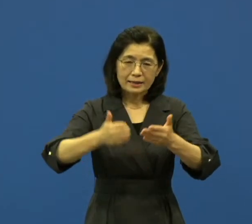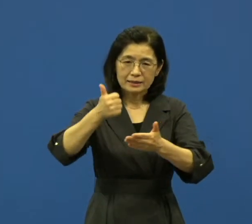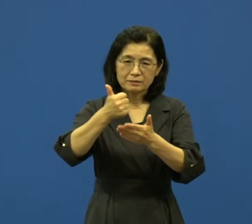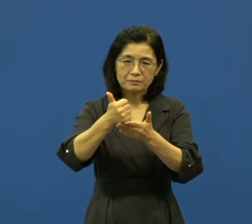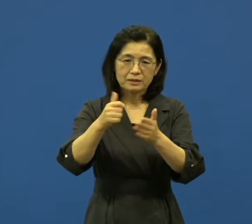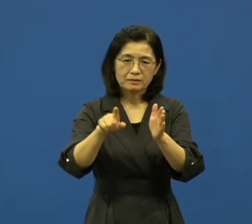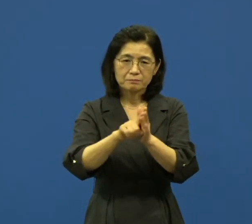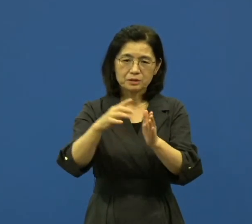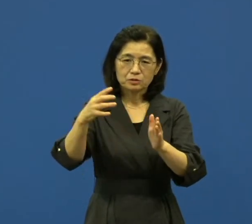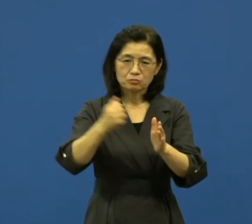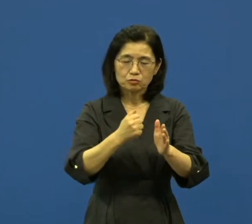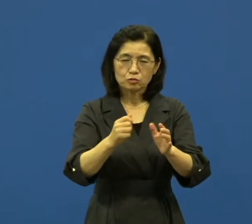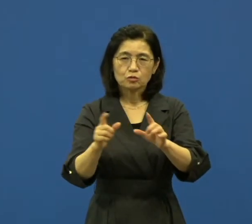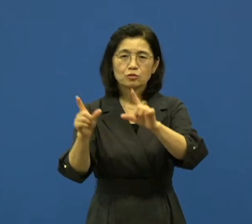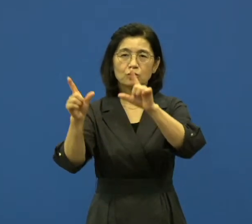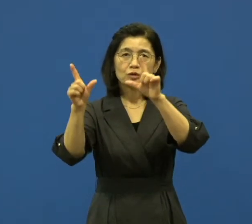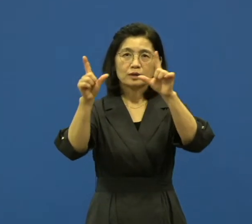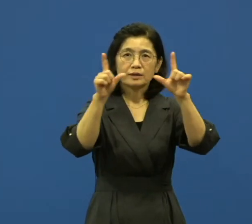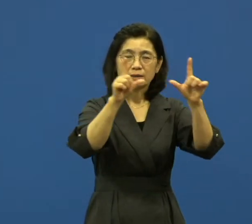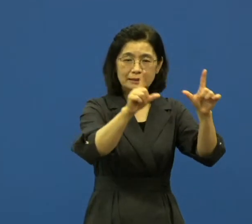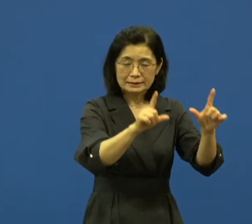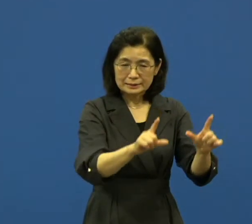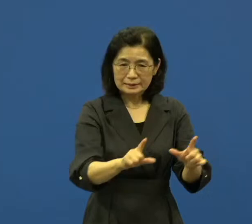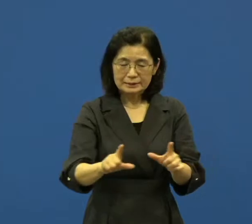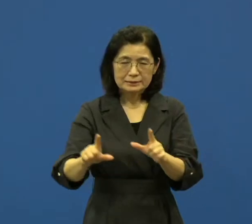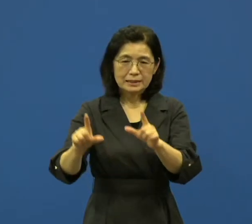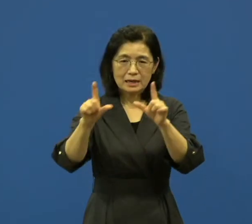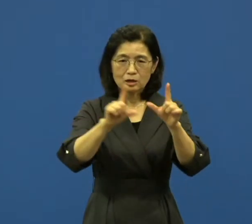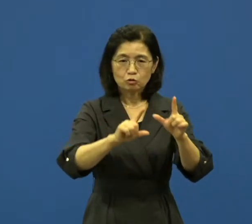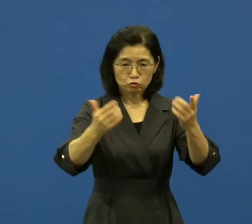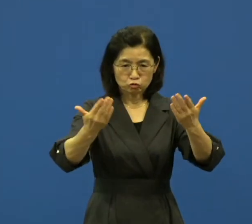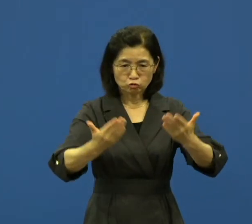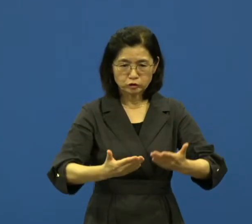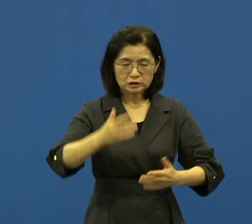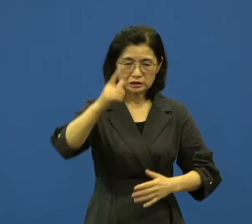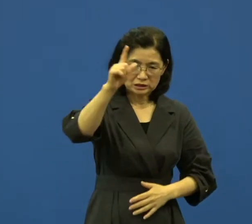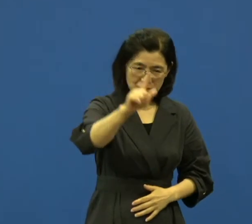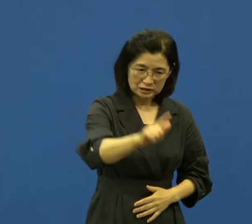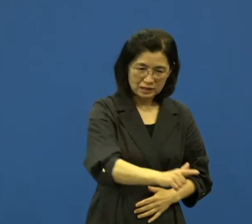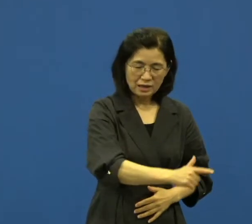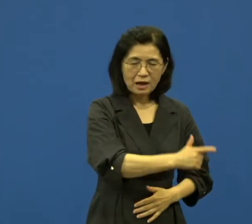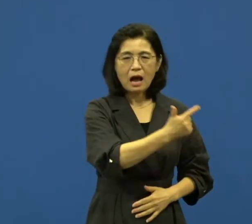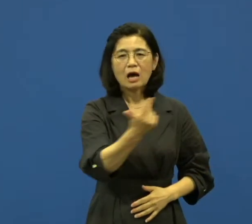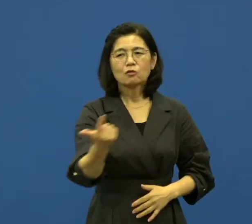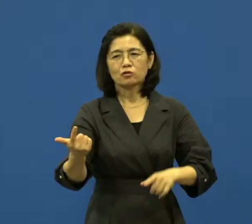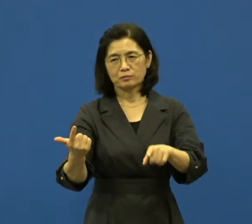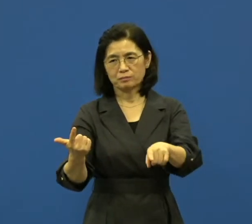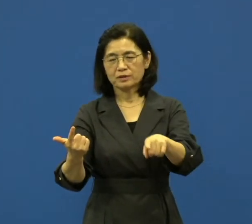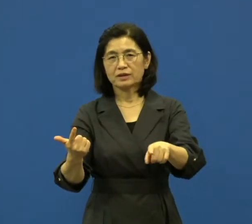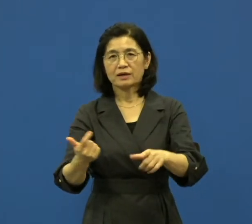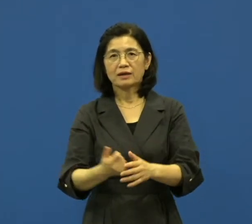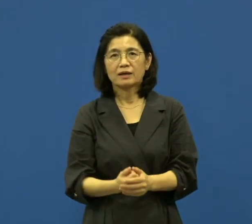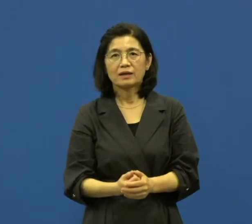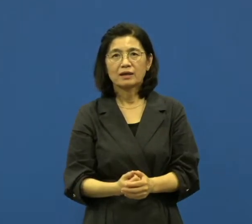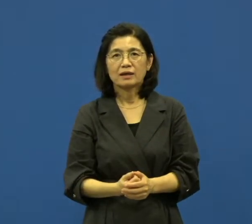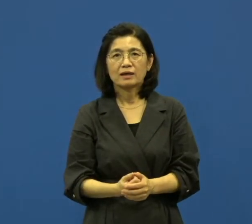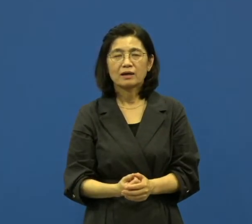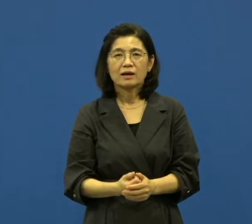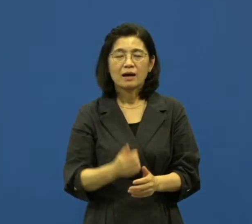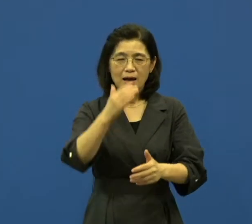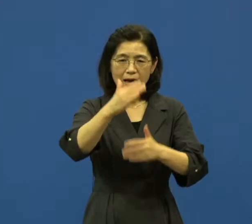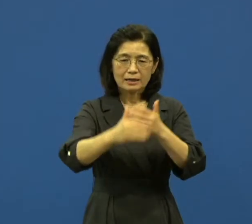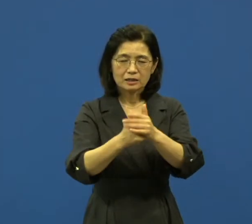믿음으로 살라고 주신 하루라는 말이죠. 믿음은 오늘 현실 속에 일하시는 하나님을 신뢰하며 살게 하는